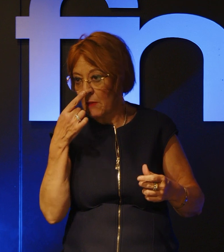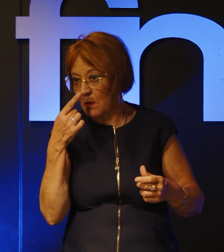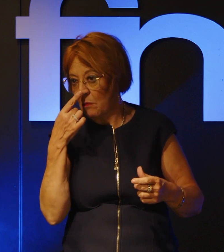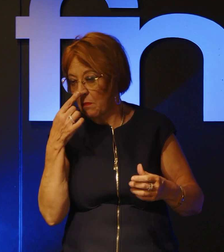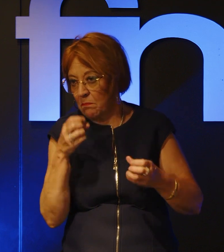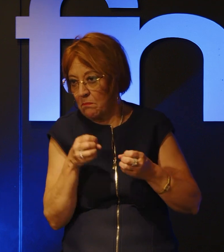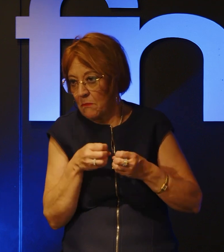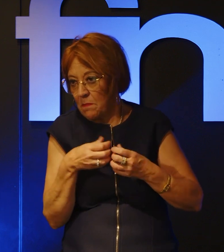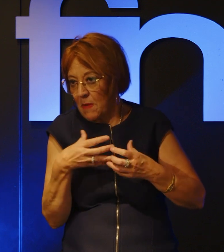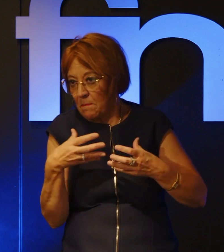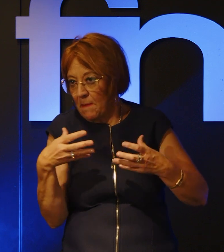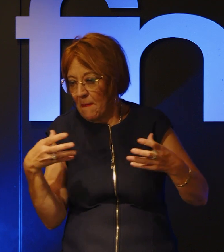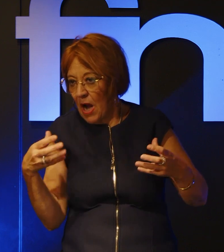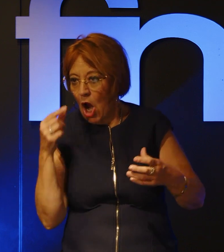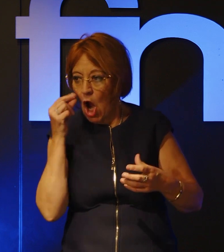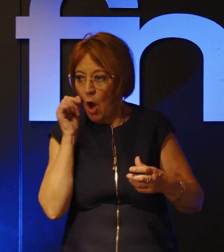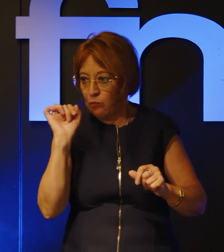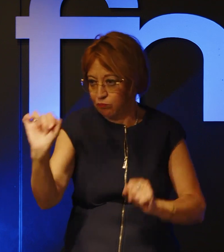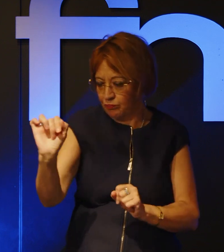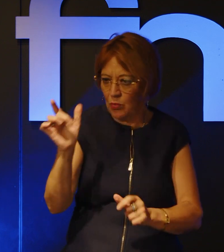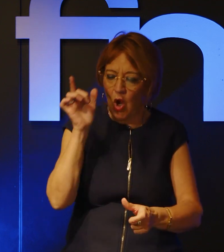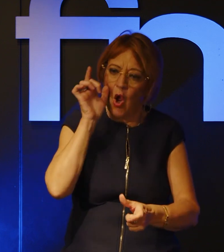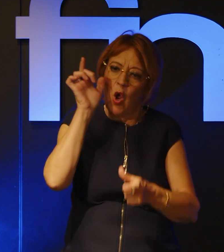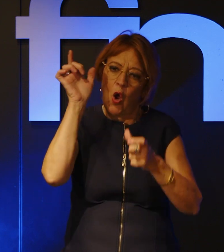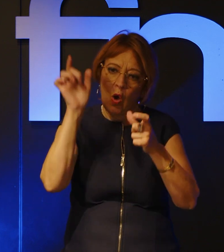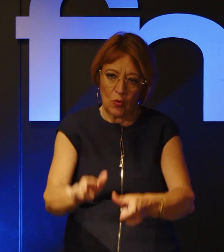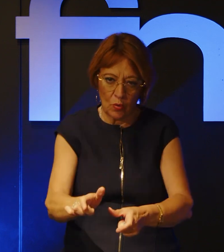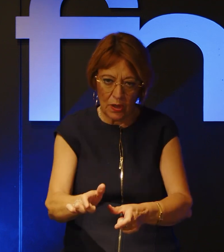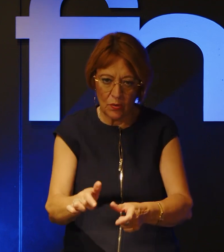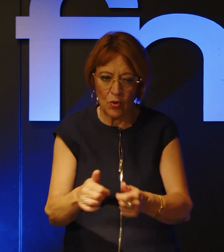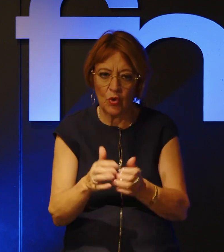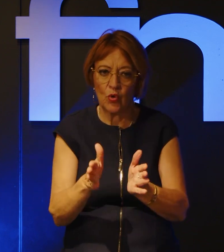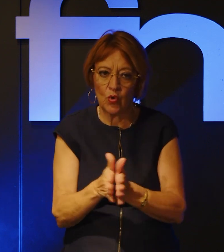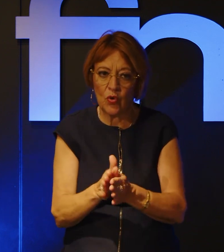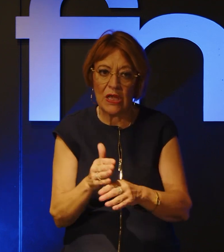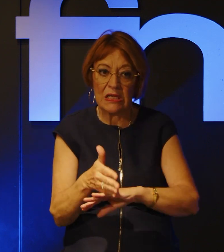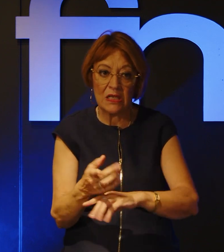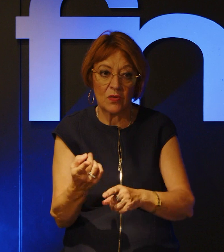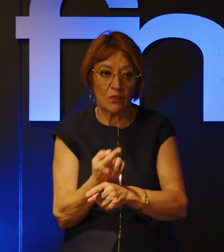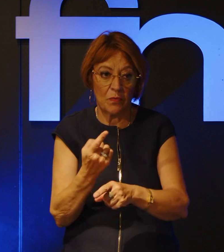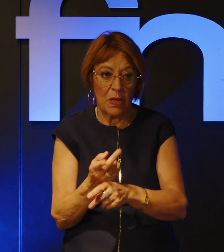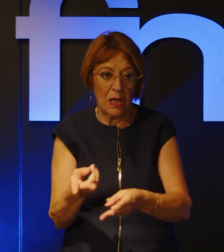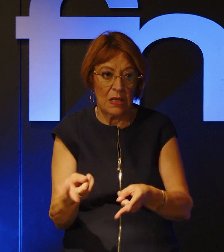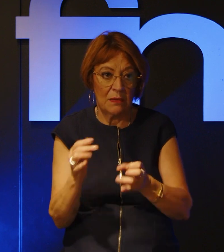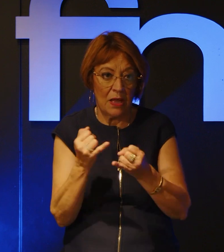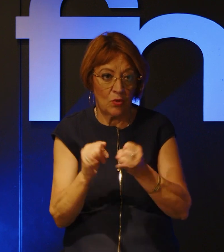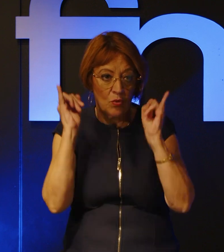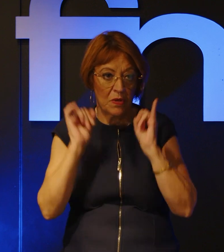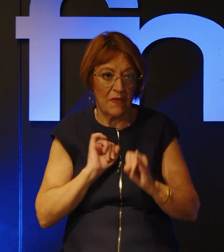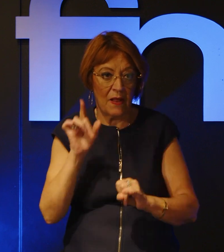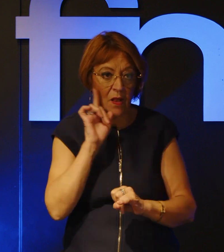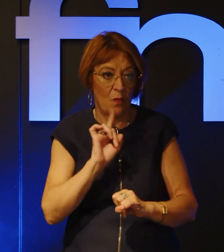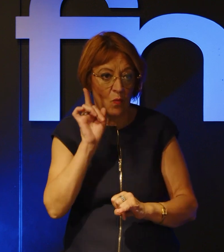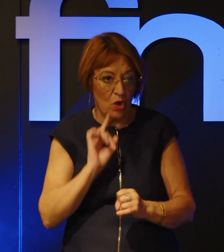mais a aos homens controlando a tudo aquilo que é o acesso a recursos e à liberdade e autonomia e das